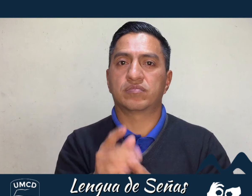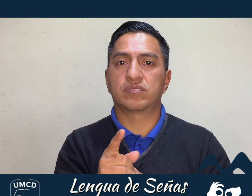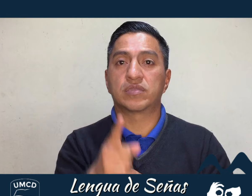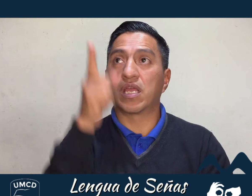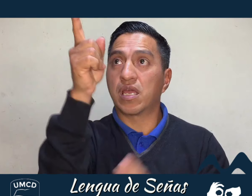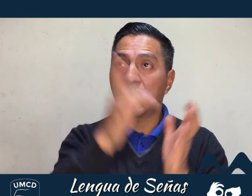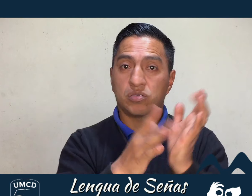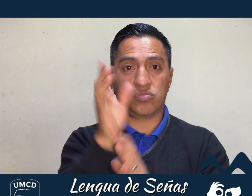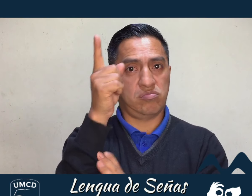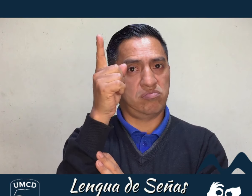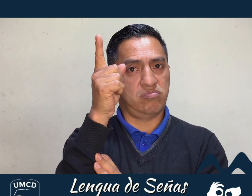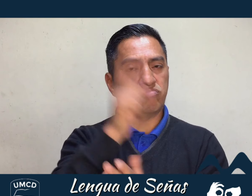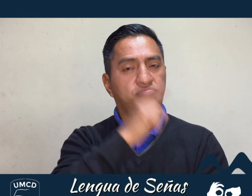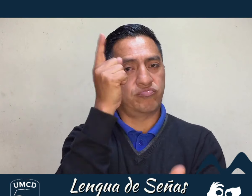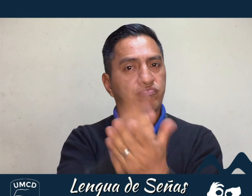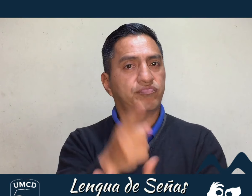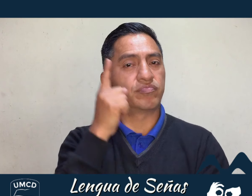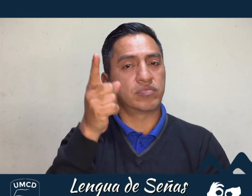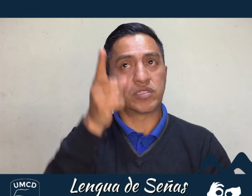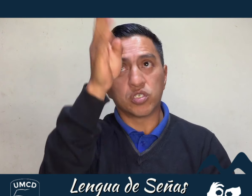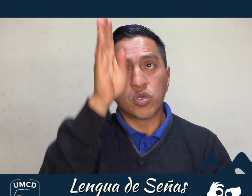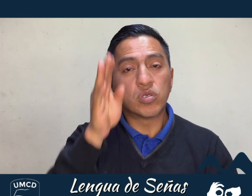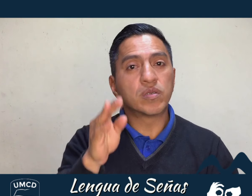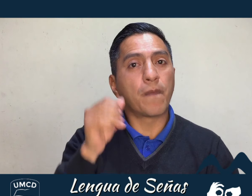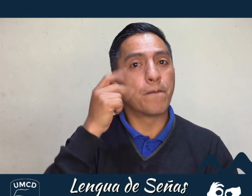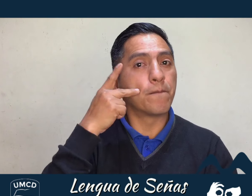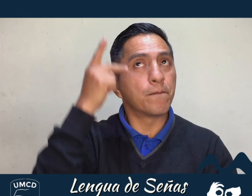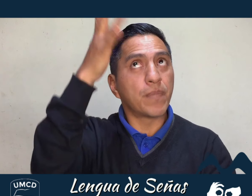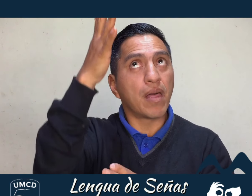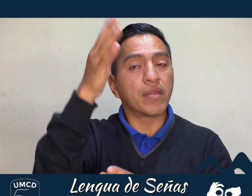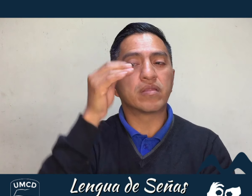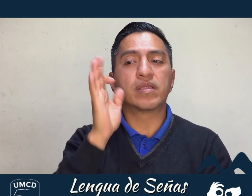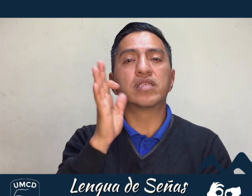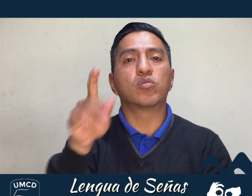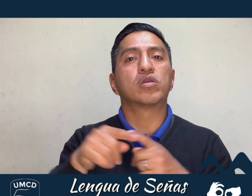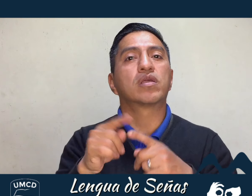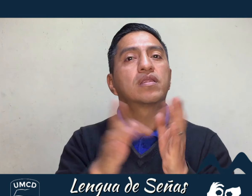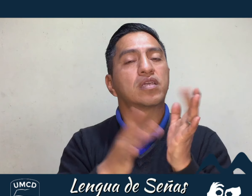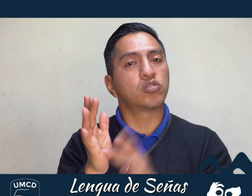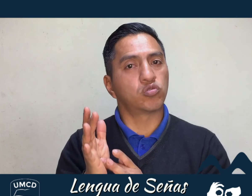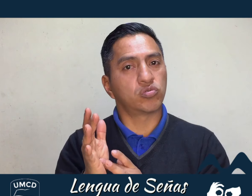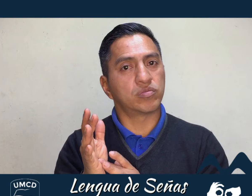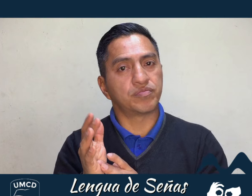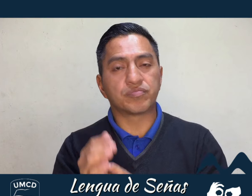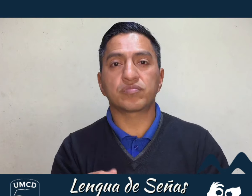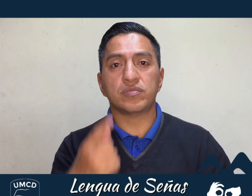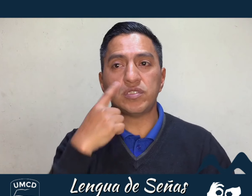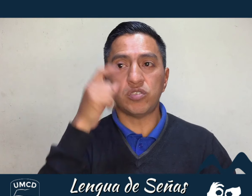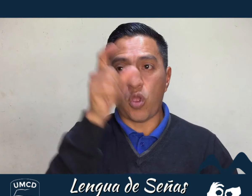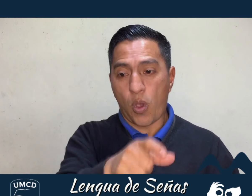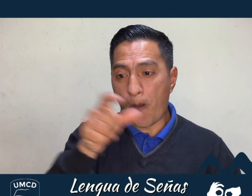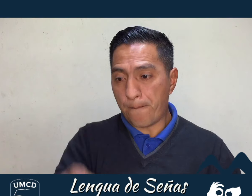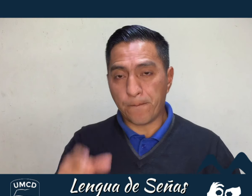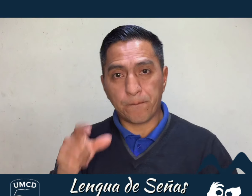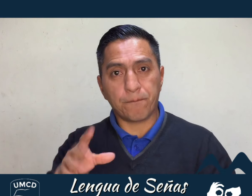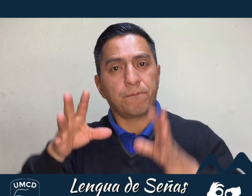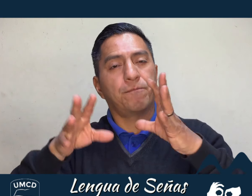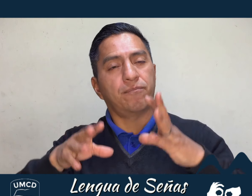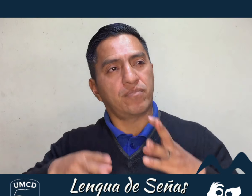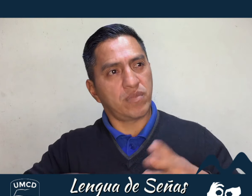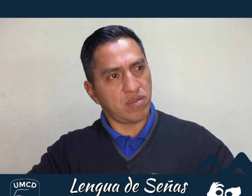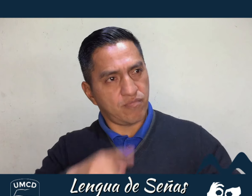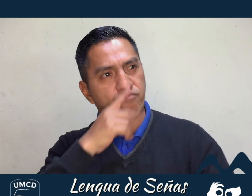Jesús, porque Él es quien dijo que era, porque Dios mismo dio testimonio acerca de Él. Hombres